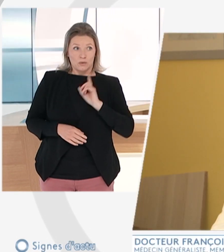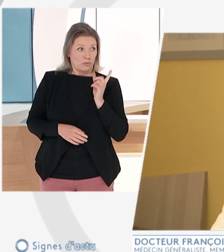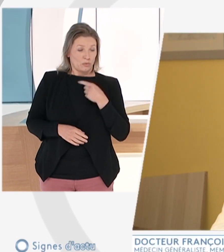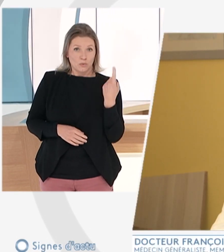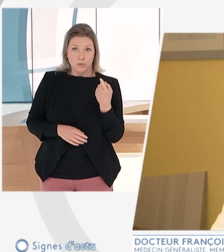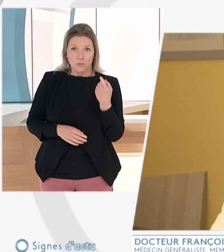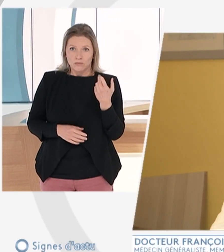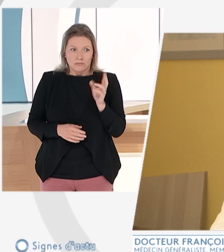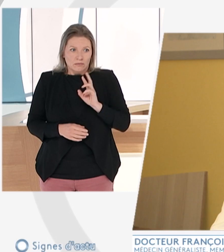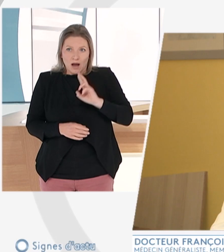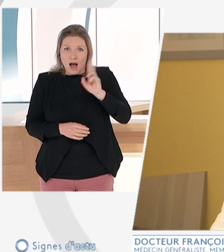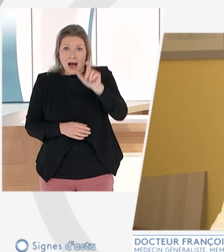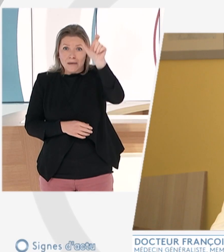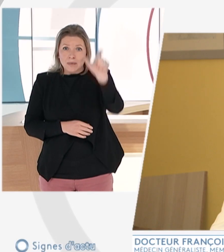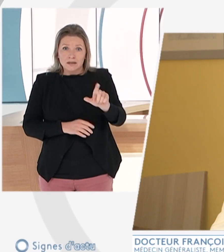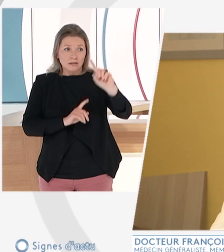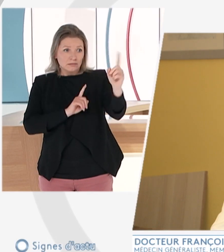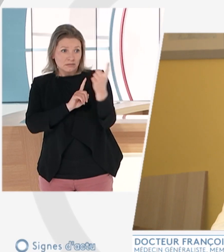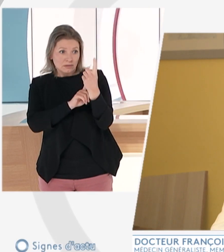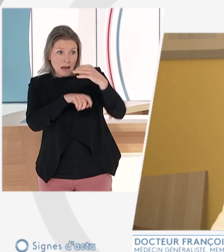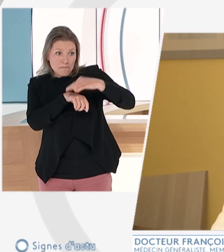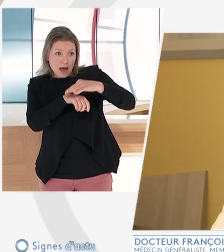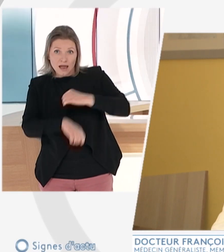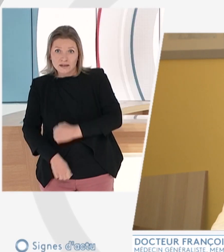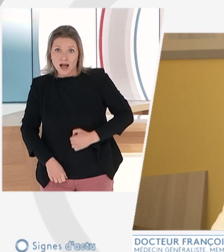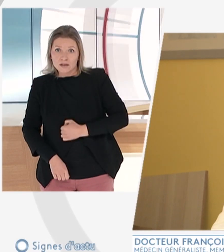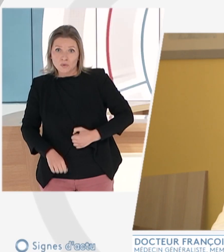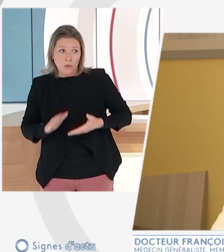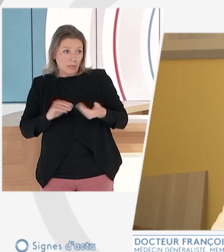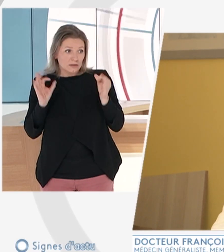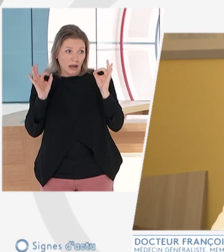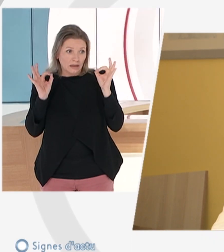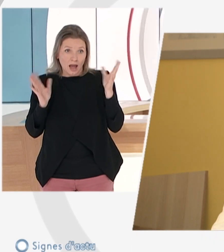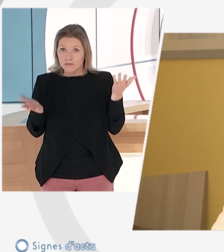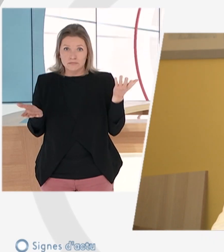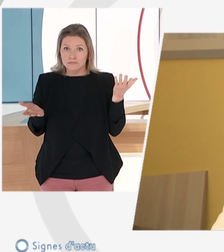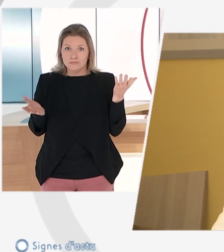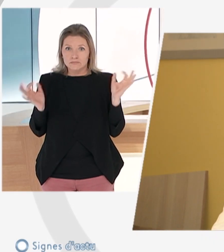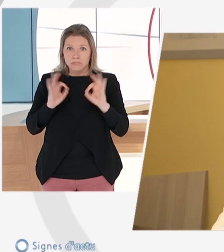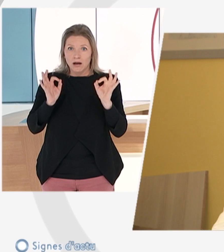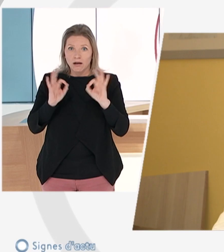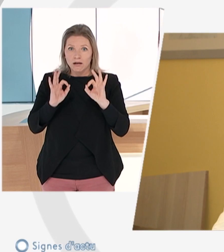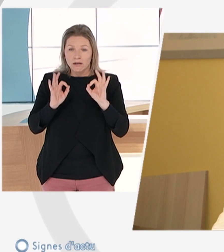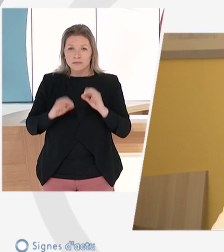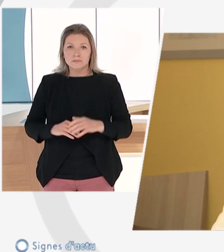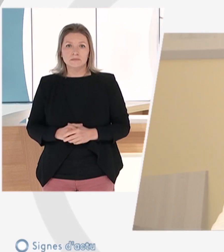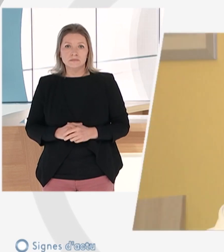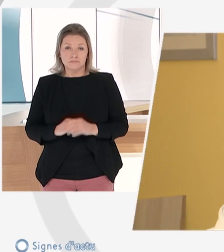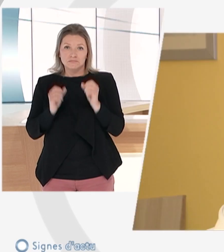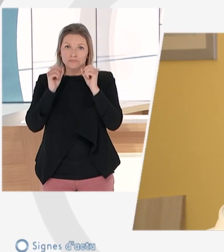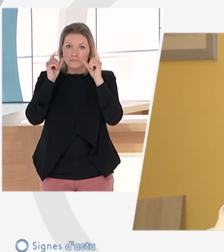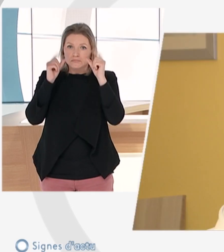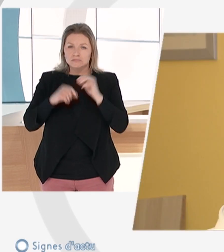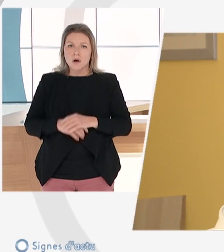Et ça, sur les 15 jours qui précèdent, je n'ai pas vu une seule gastro-entérite virale. C'est étonnant.